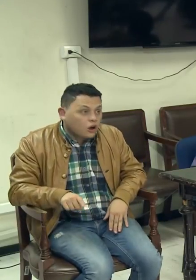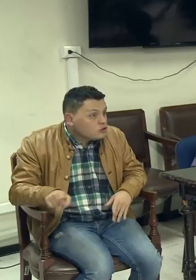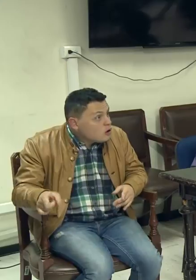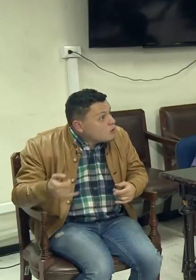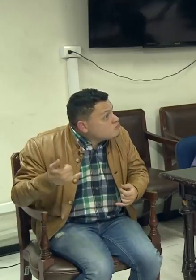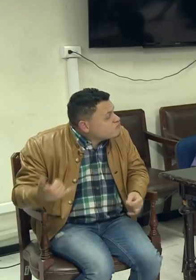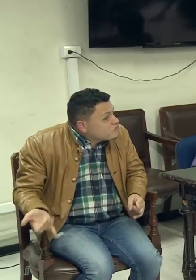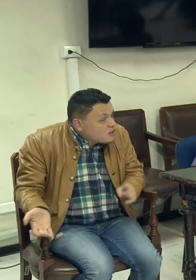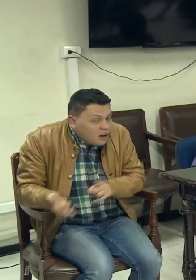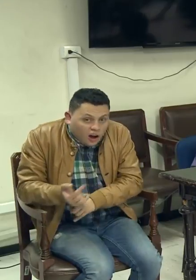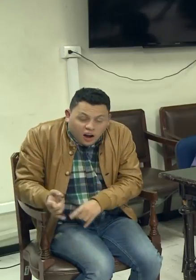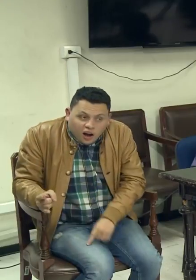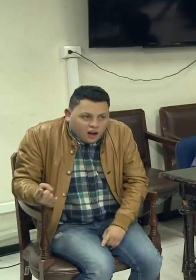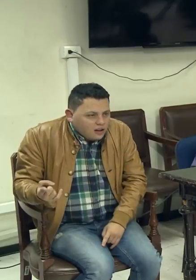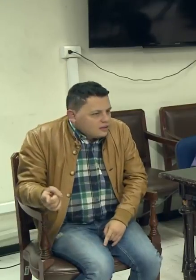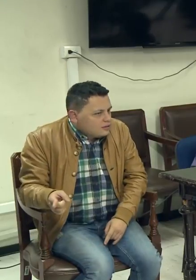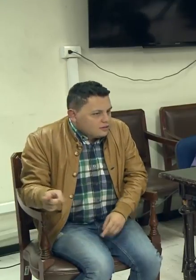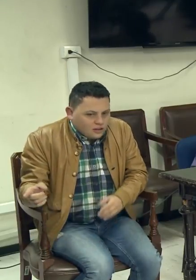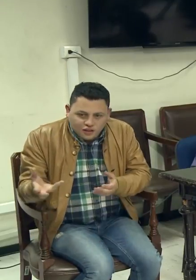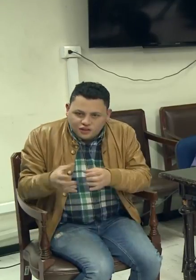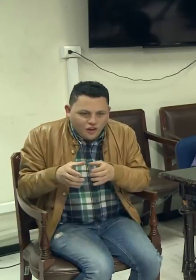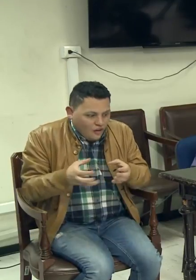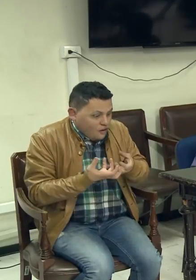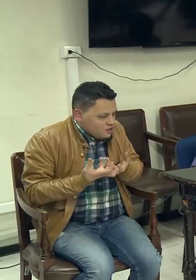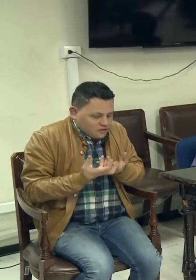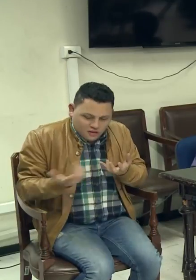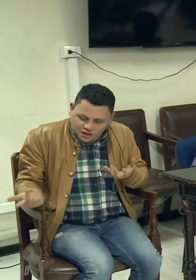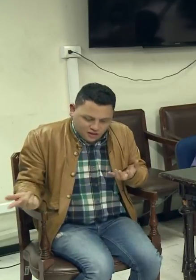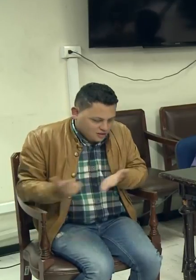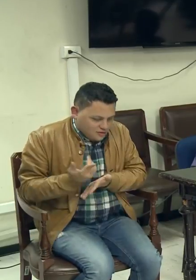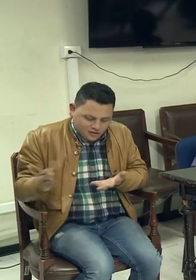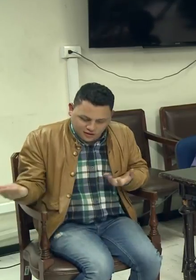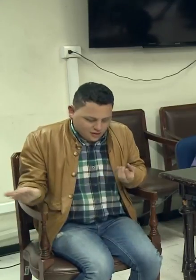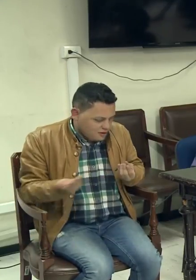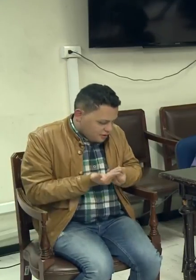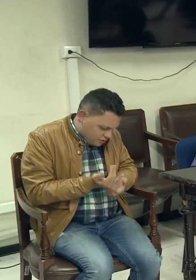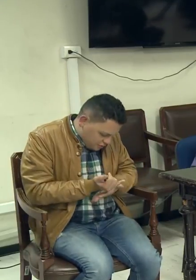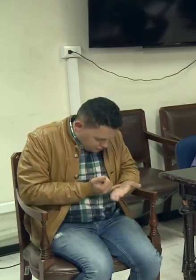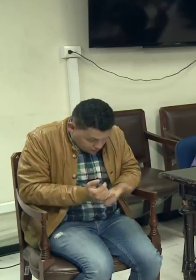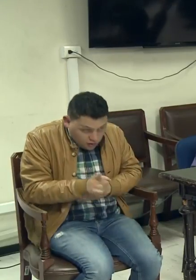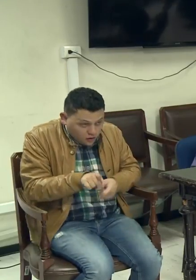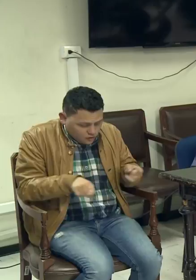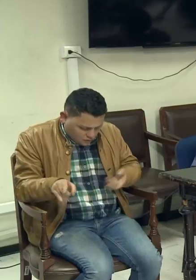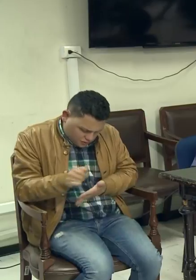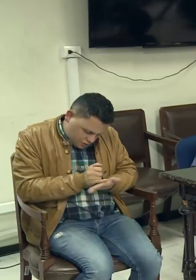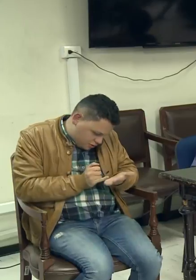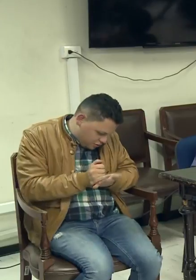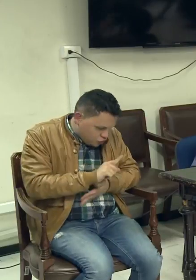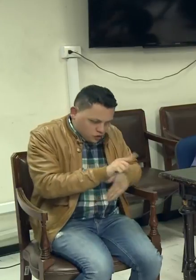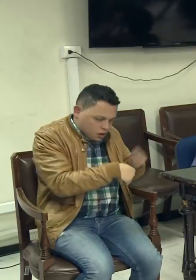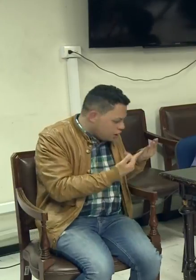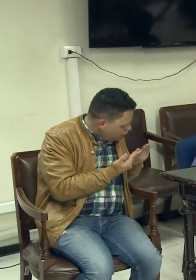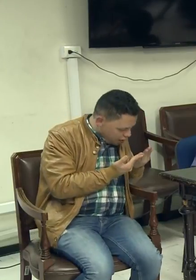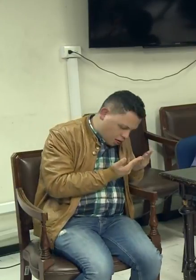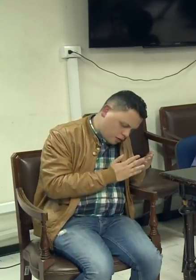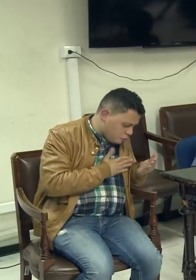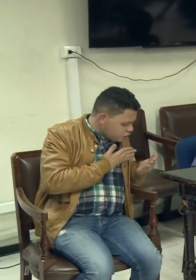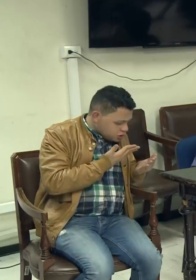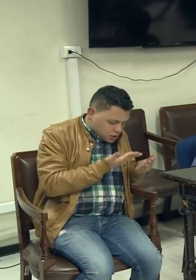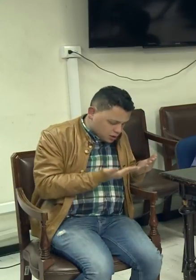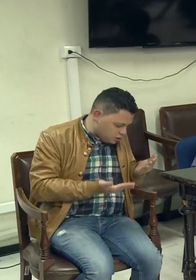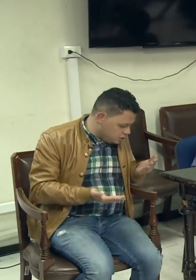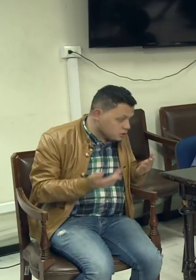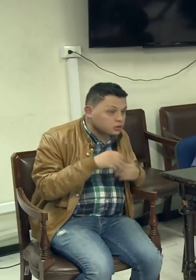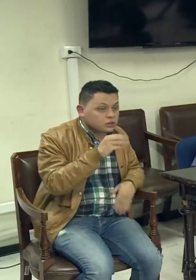se llevan libros al colectivo. No saben, mientras dibujaban algunas otras estaban leyendo poesía.